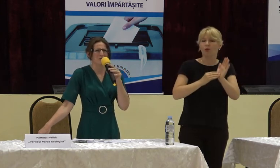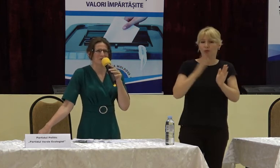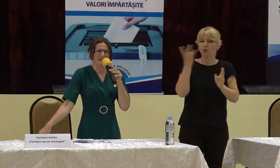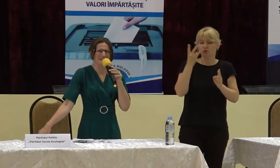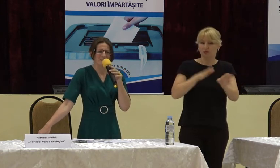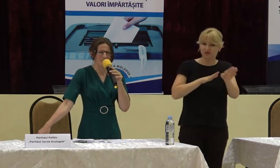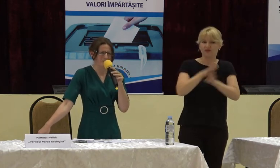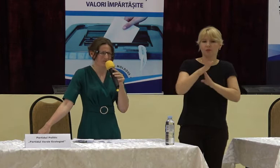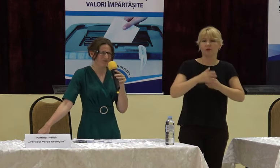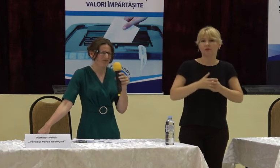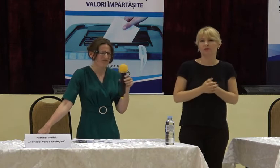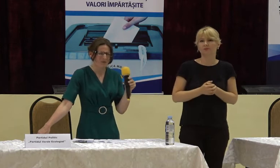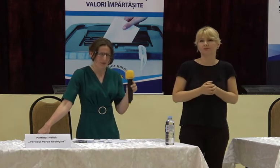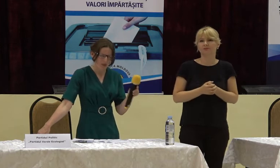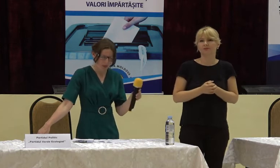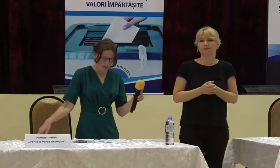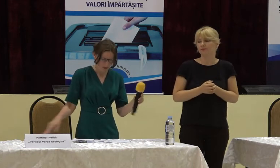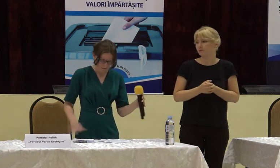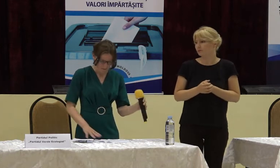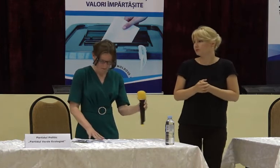funcționa. Mulțumesc!